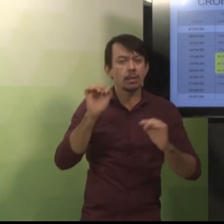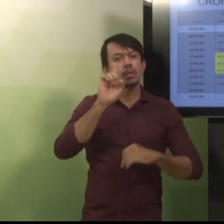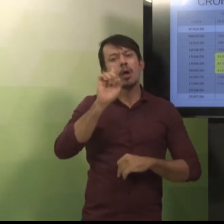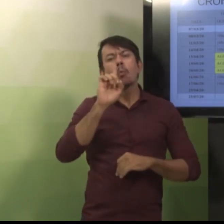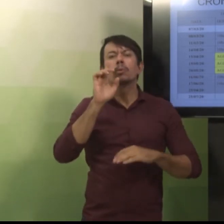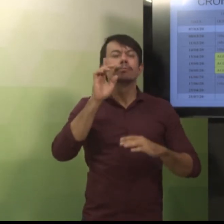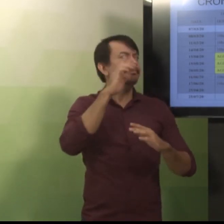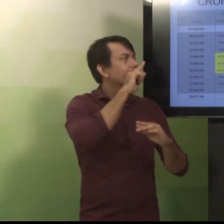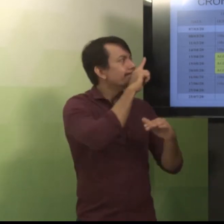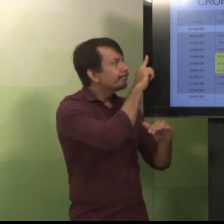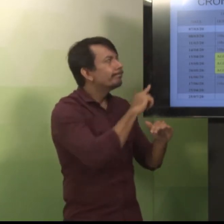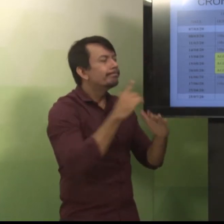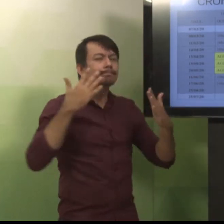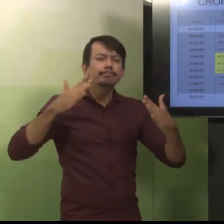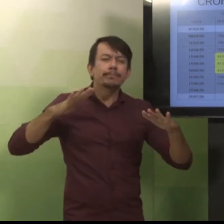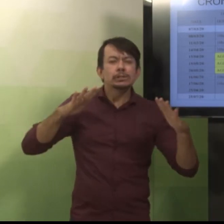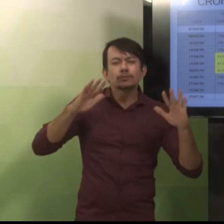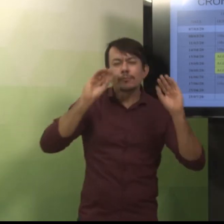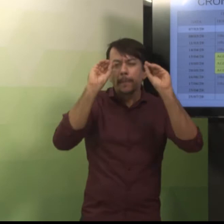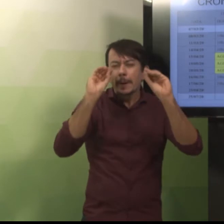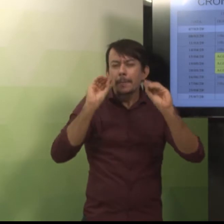não há um dia específico. Aqui nós